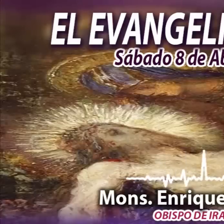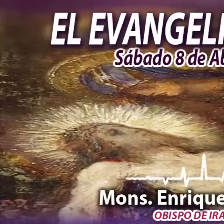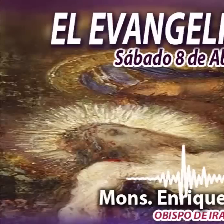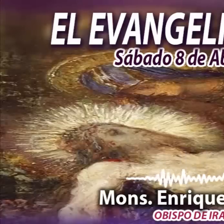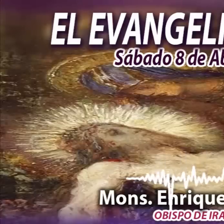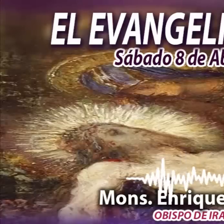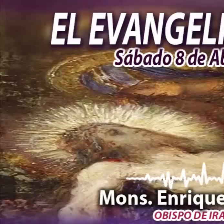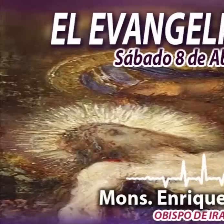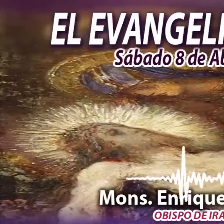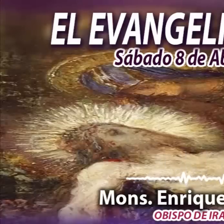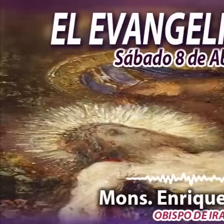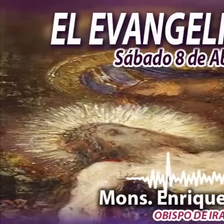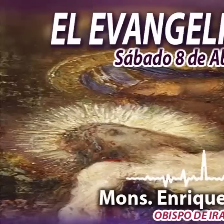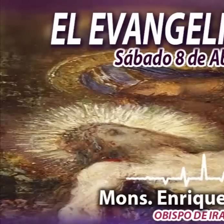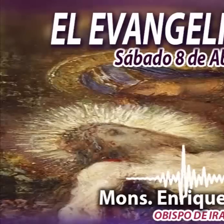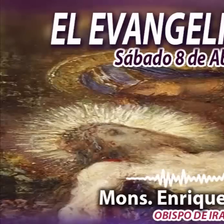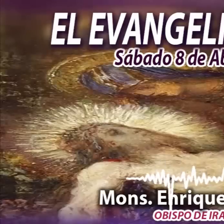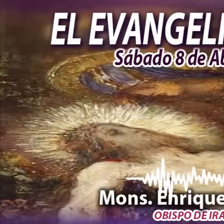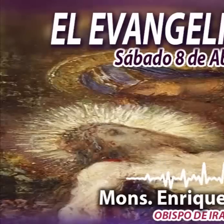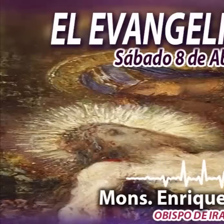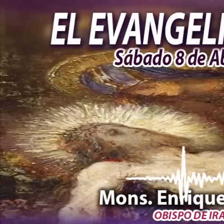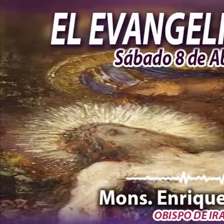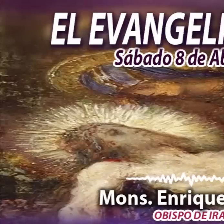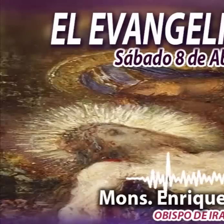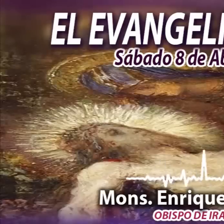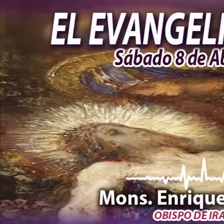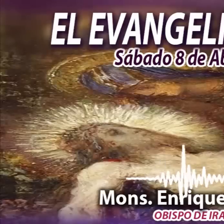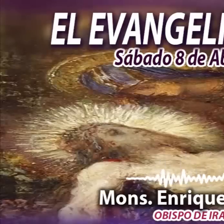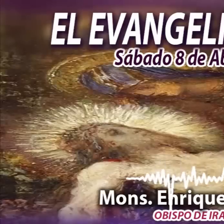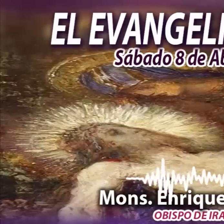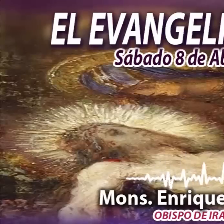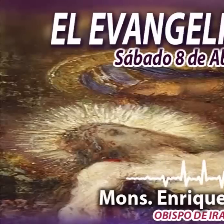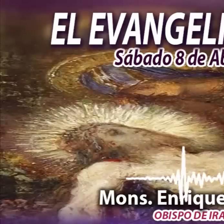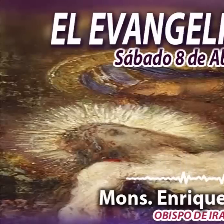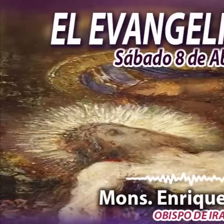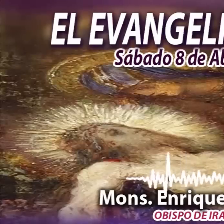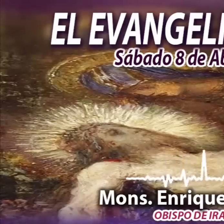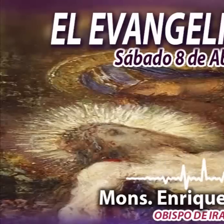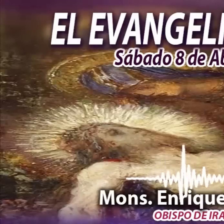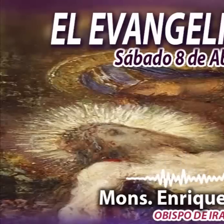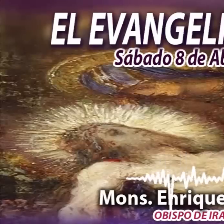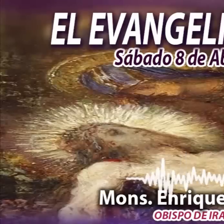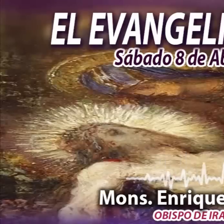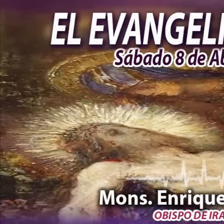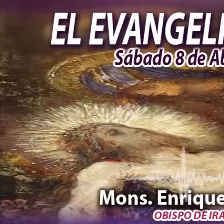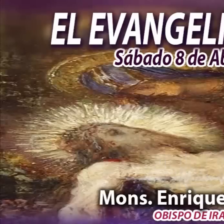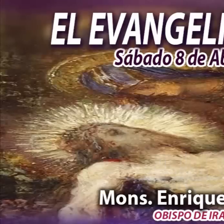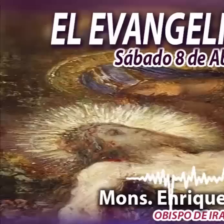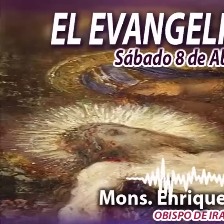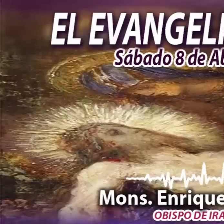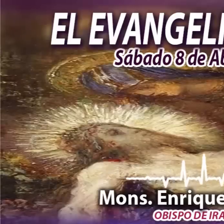El Evangelio del Día, en voz de Monseñor Enrique Díaz, a través de Radio María, voz